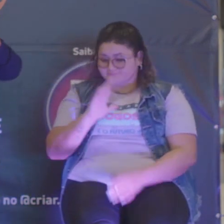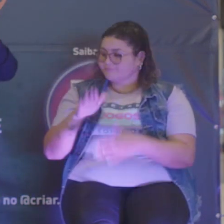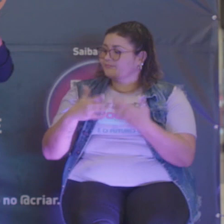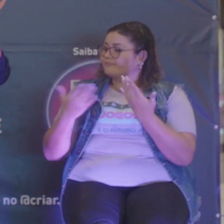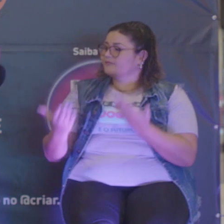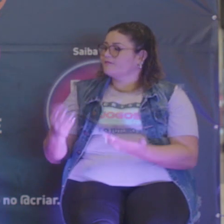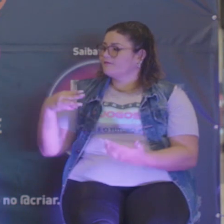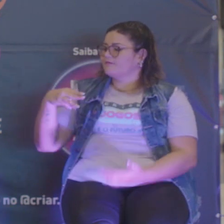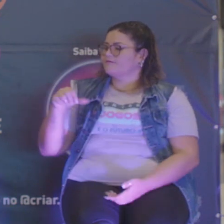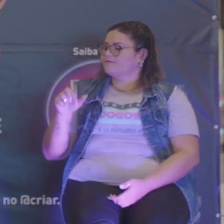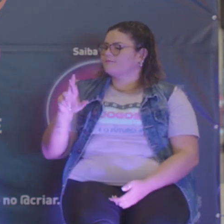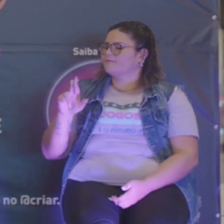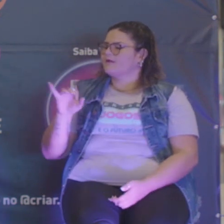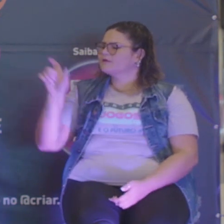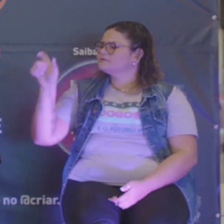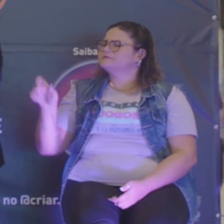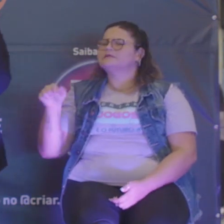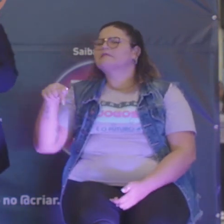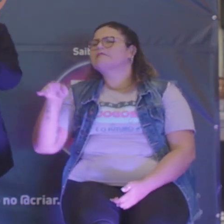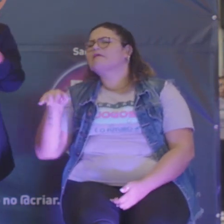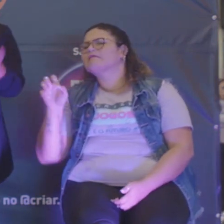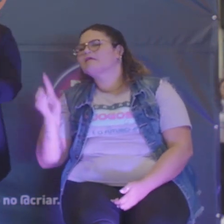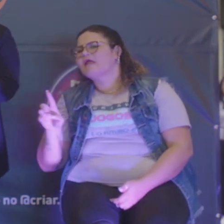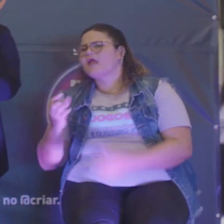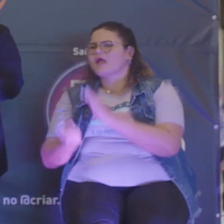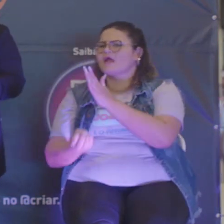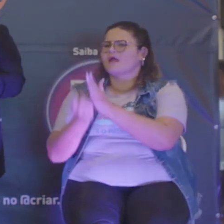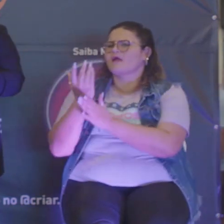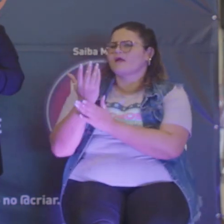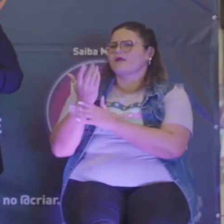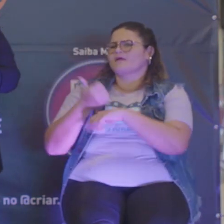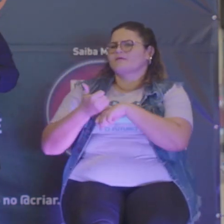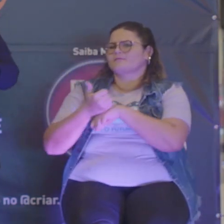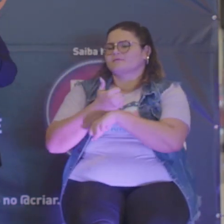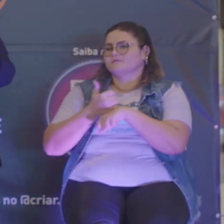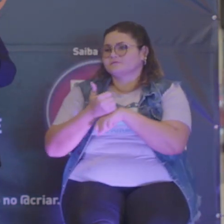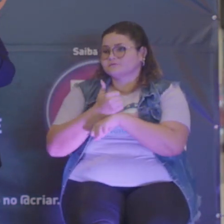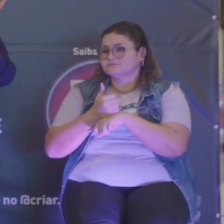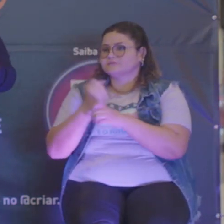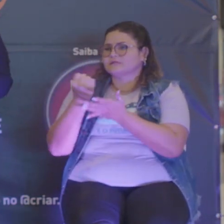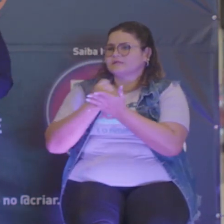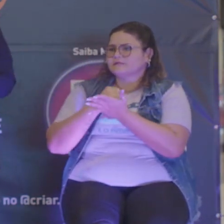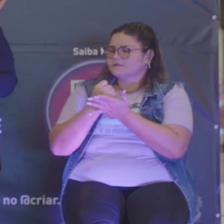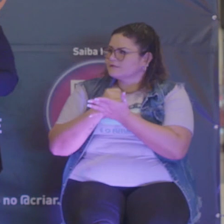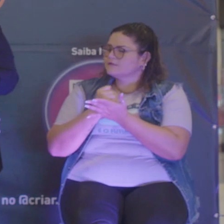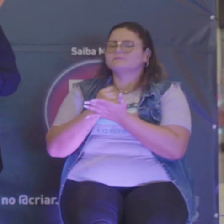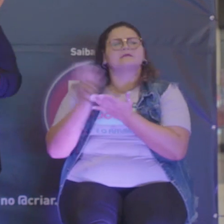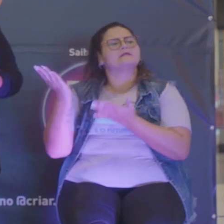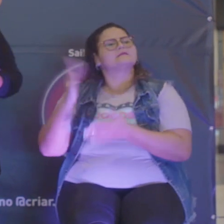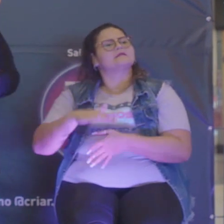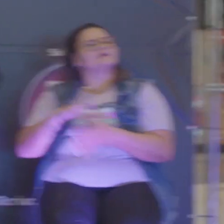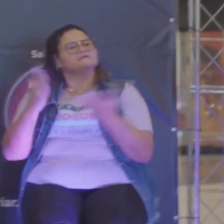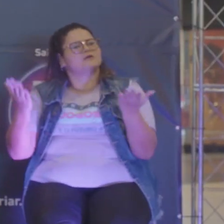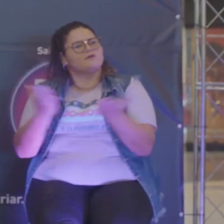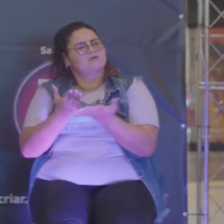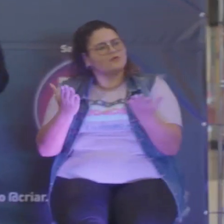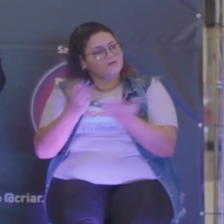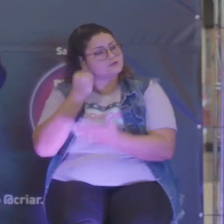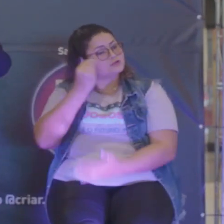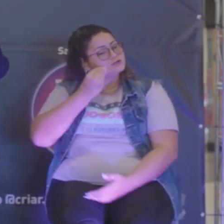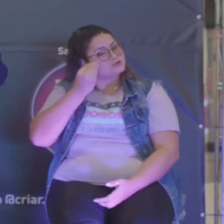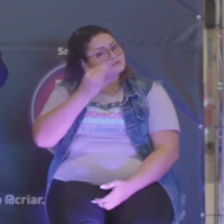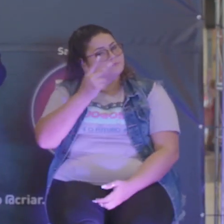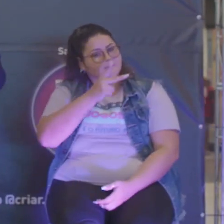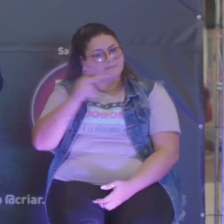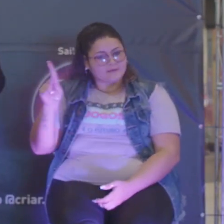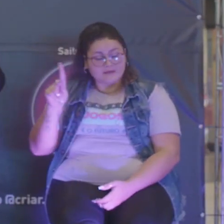que você contasse um pouco de quem é você, como surgiu essa parte aí da profissão nos games, que você vai trazer um pouquinho para a gente, a tua experiência, a